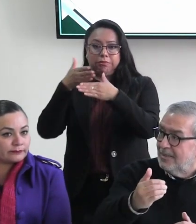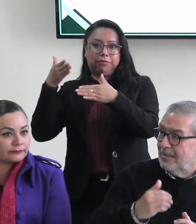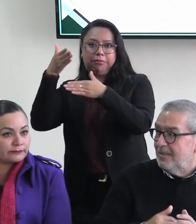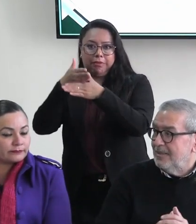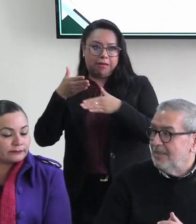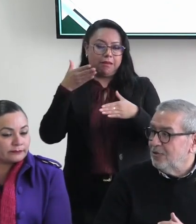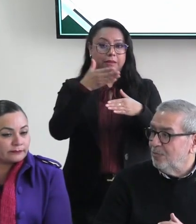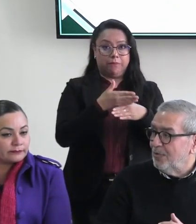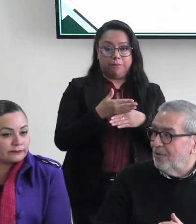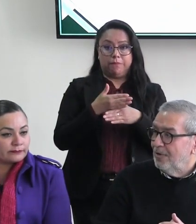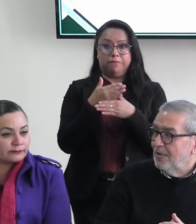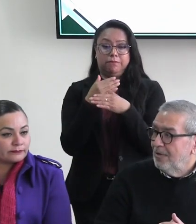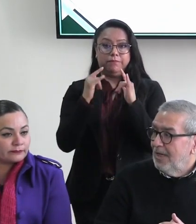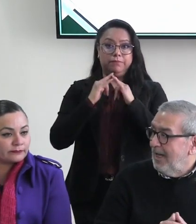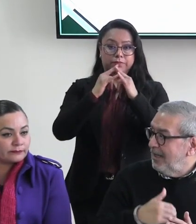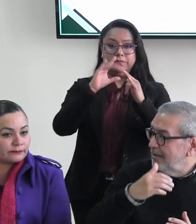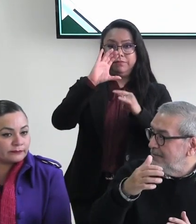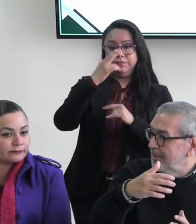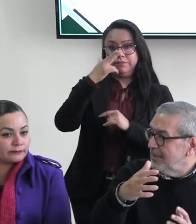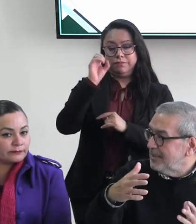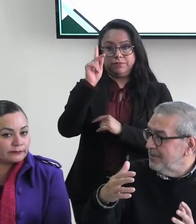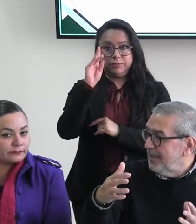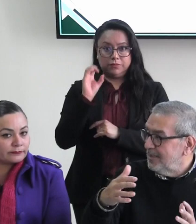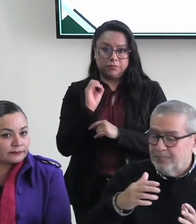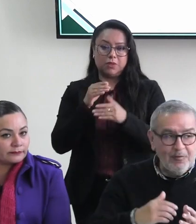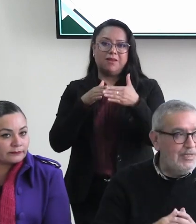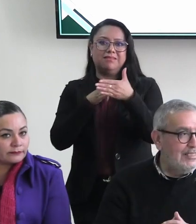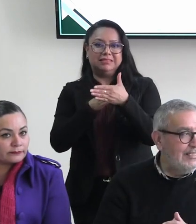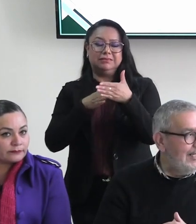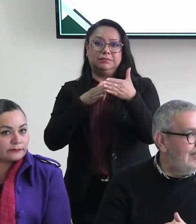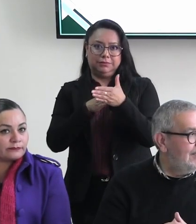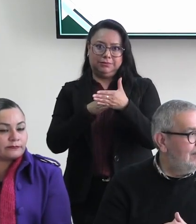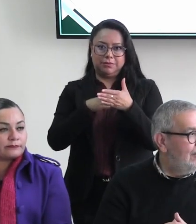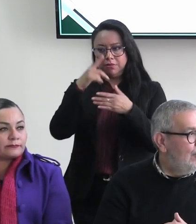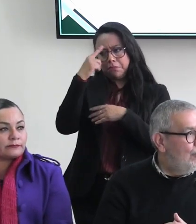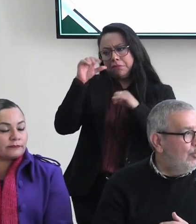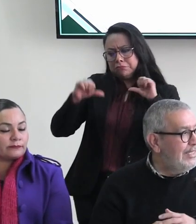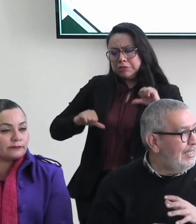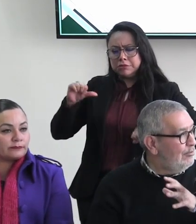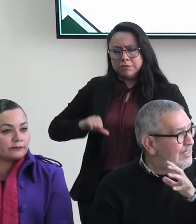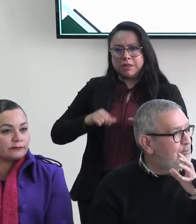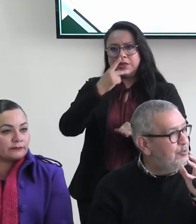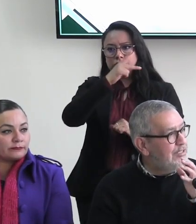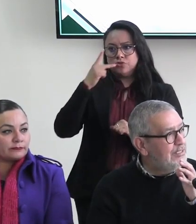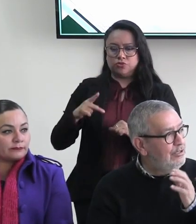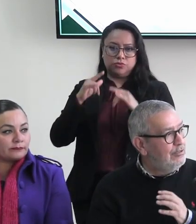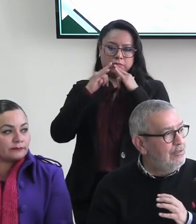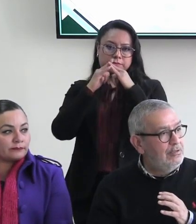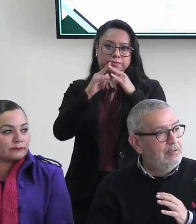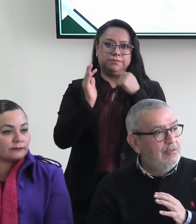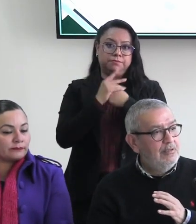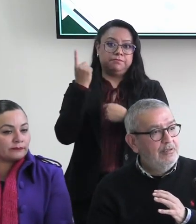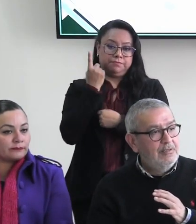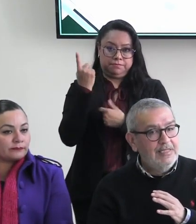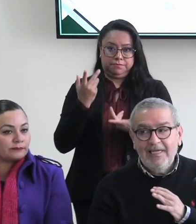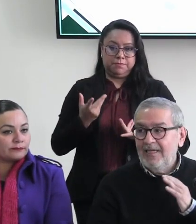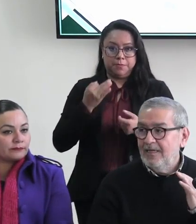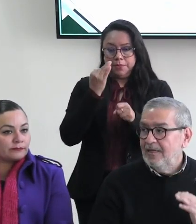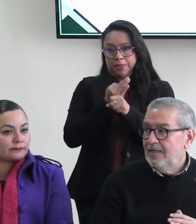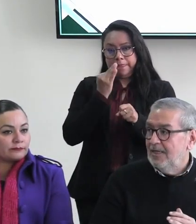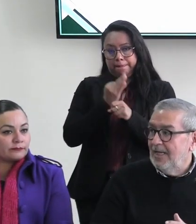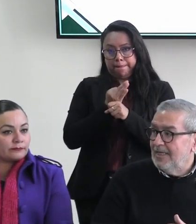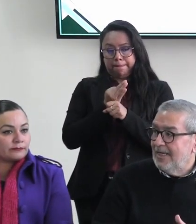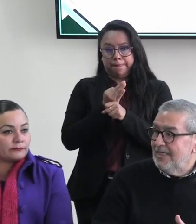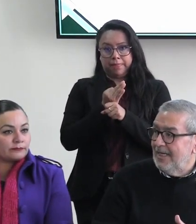Tianguis del Chopo a las actividades propias del Tianguis, porque hay una disposición